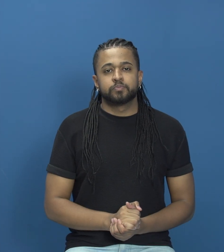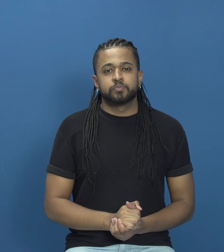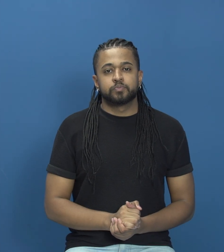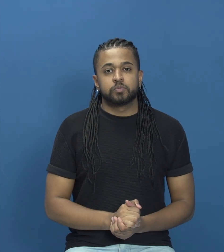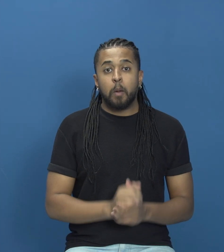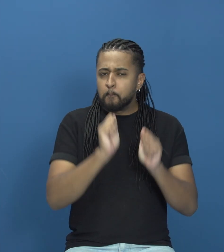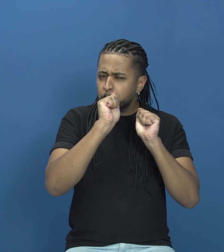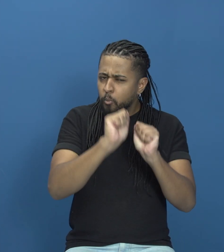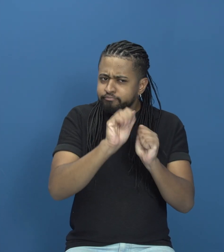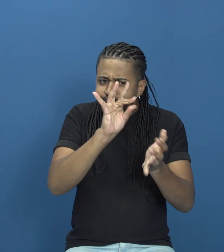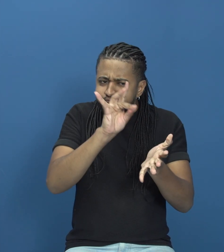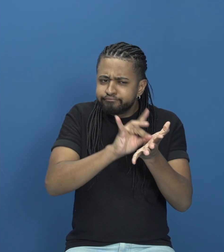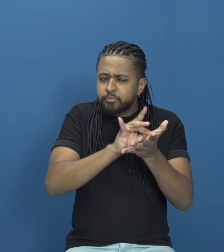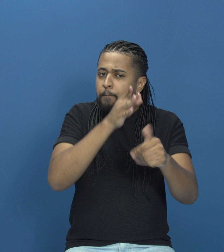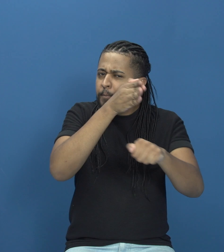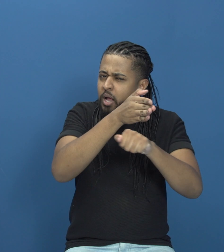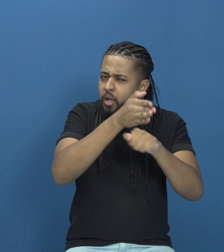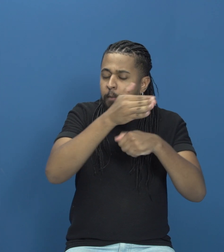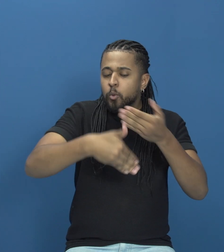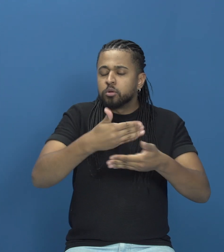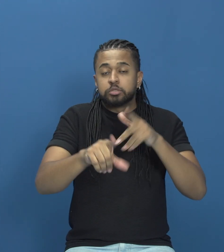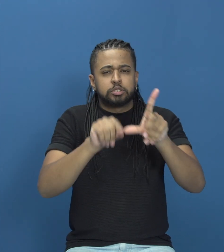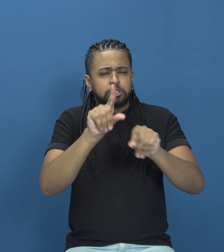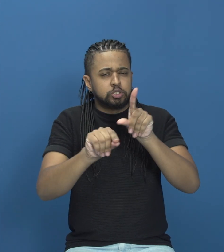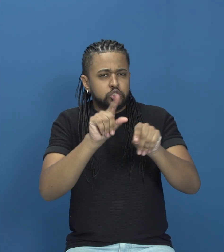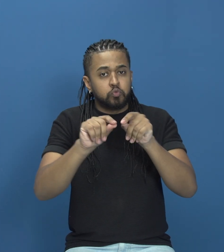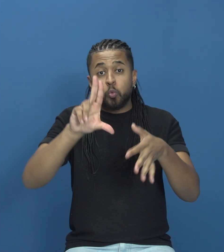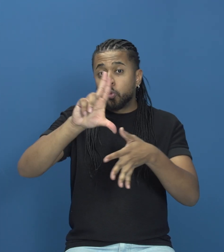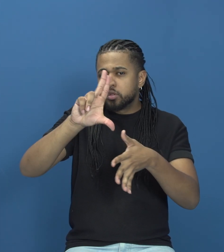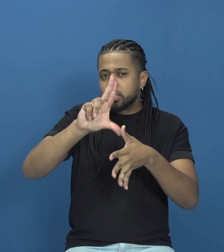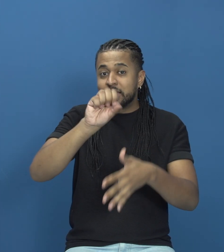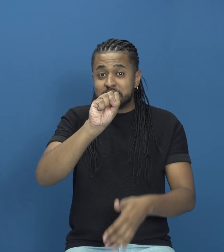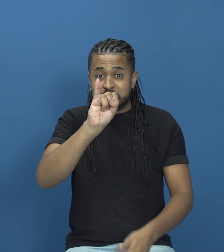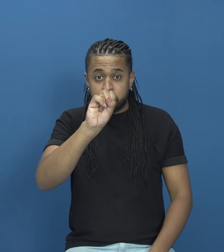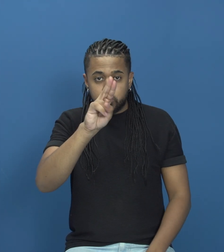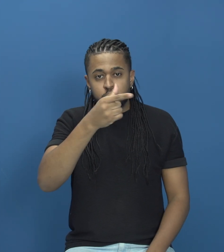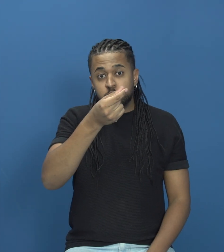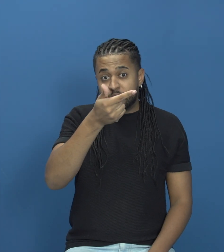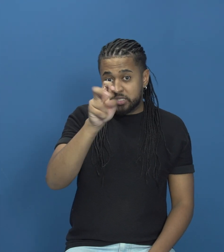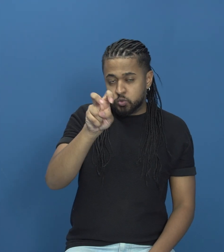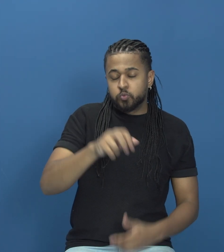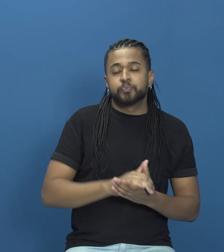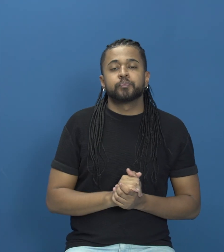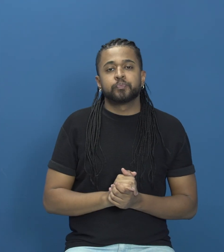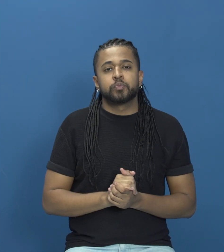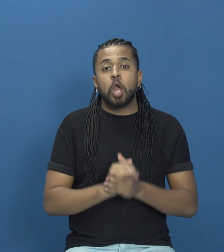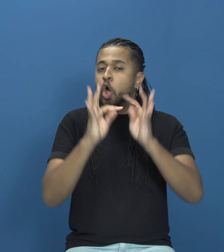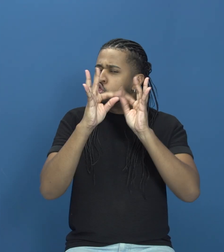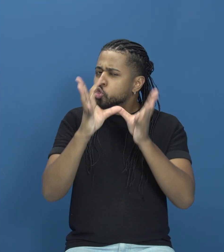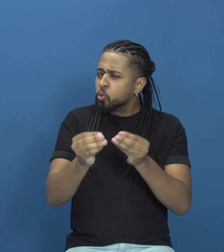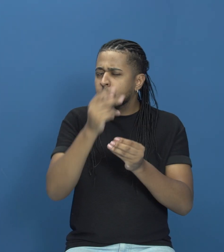Estão aptos para a participação no processo seletivo UNILA SISU 2025